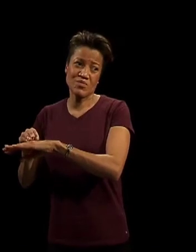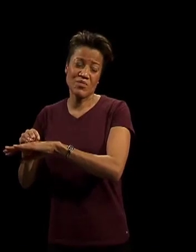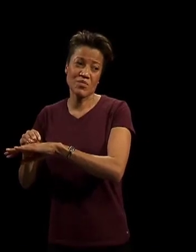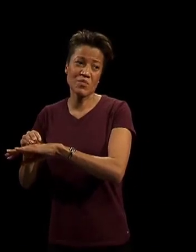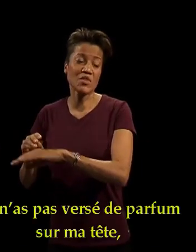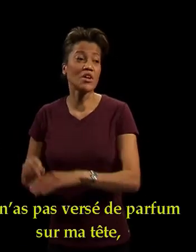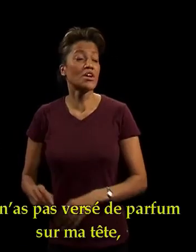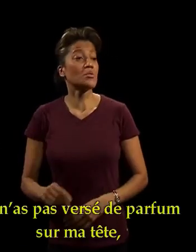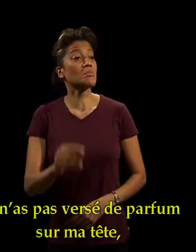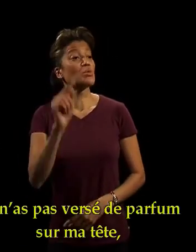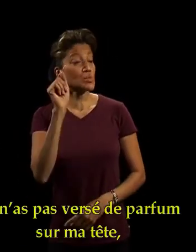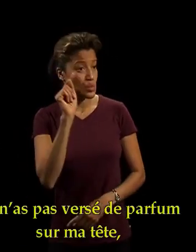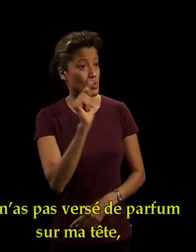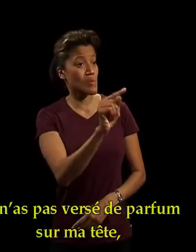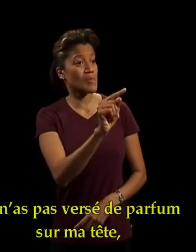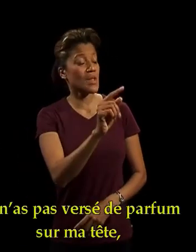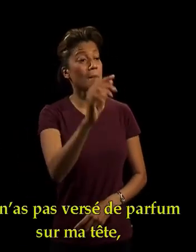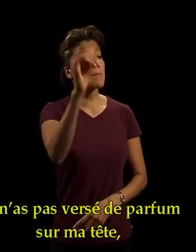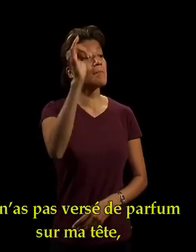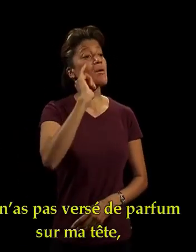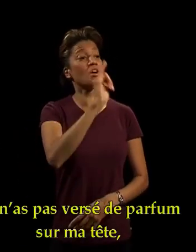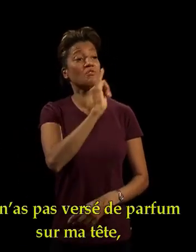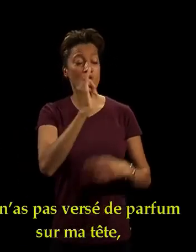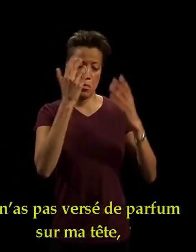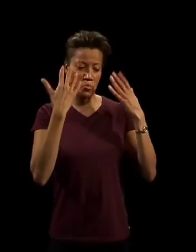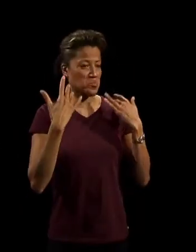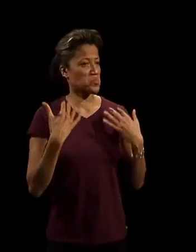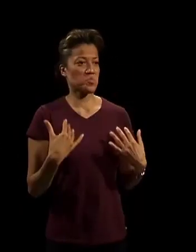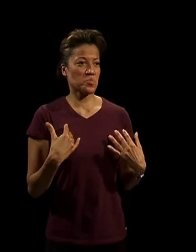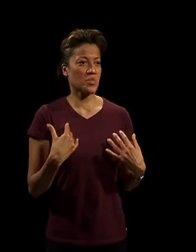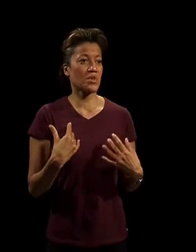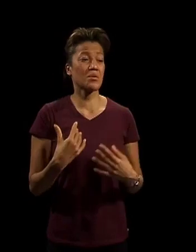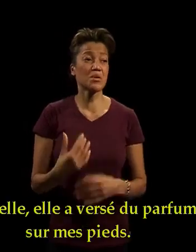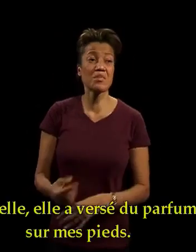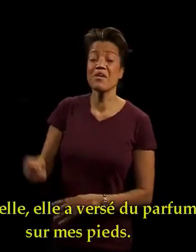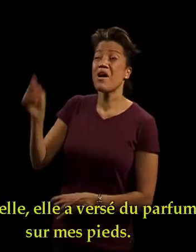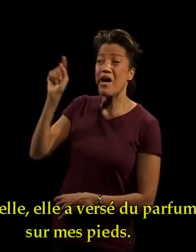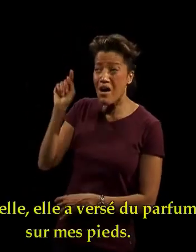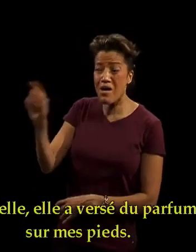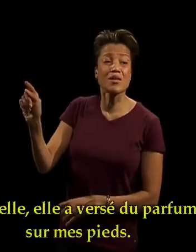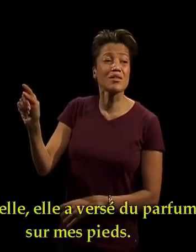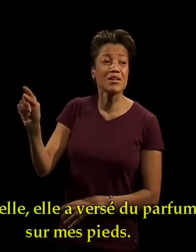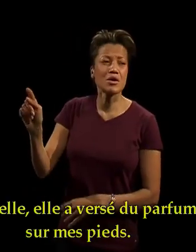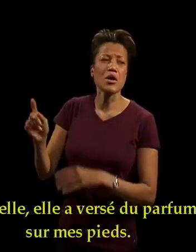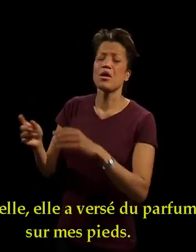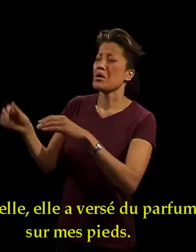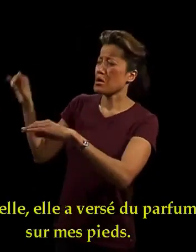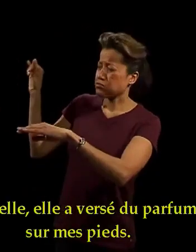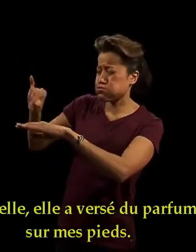pieds. Tu n'as pas versé de parfum sur ma tête, mais elle a versé du parfum sur mes